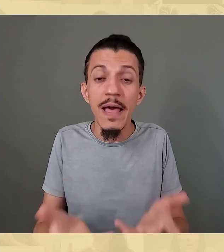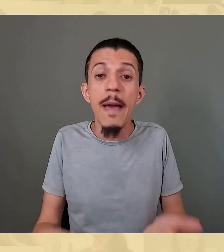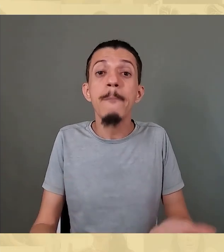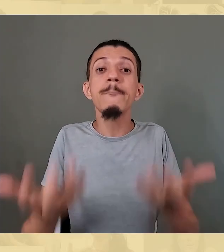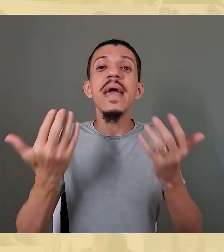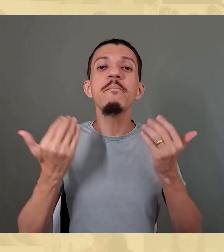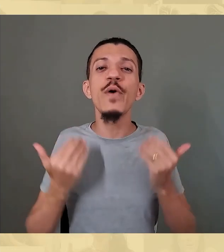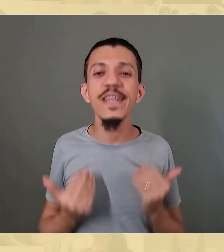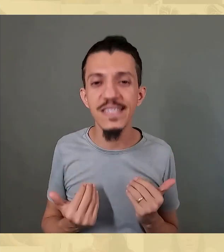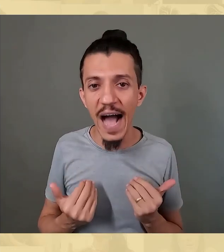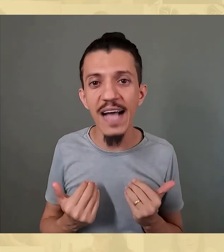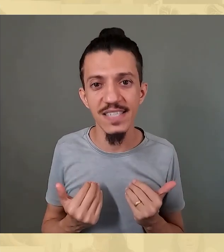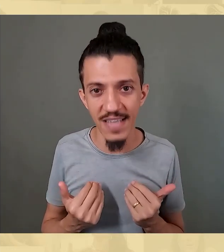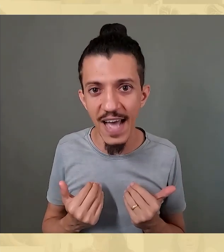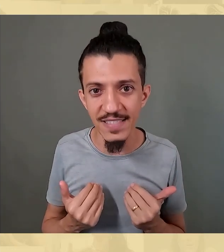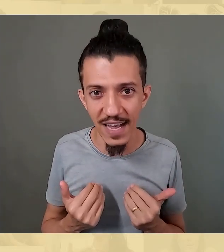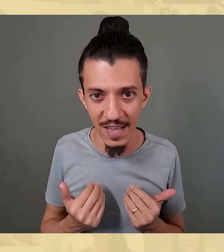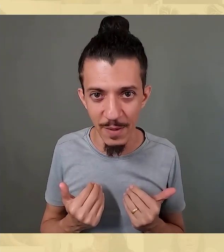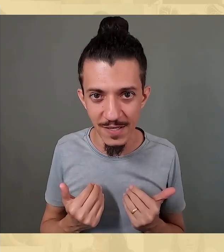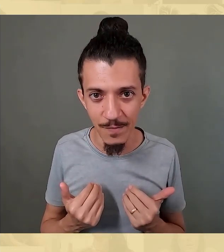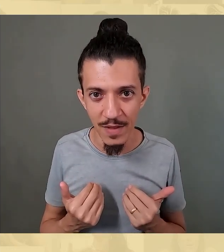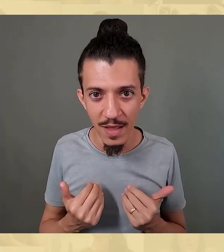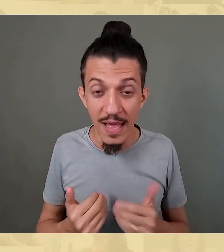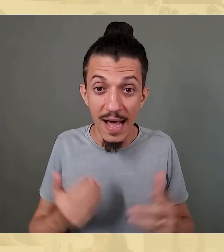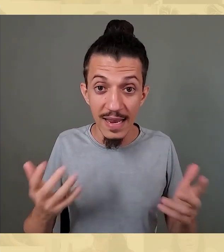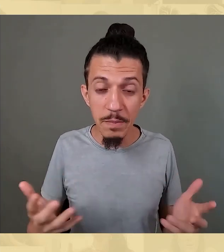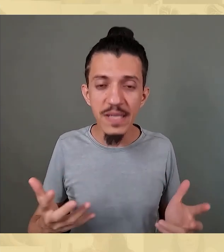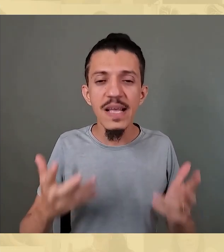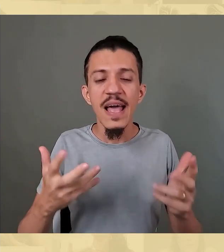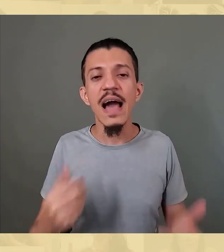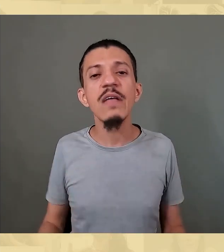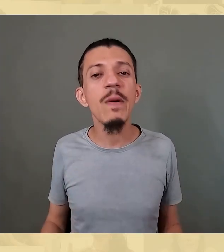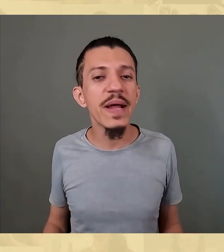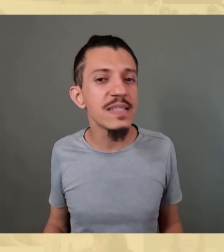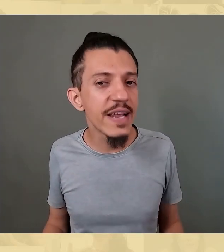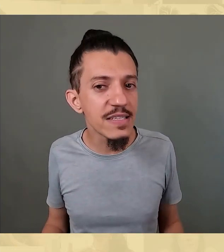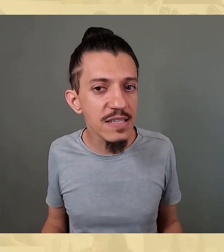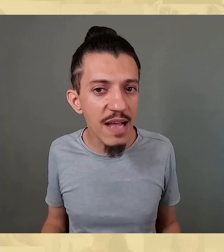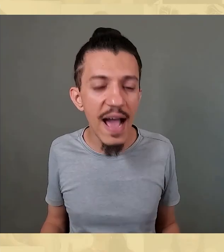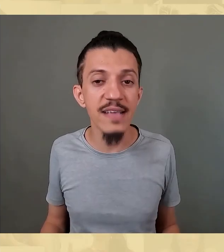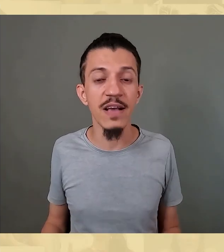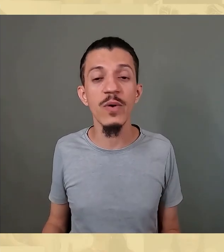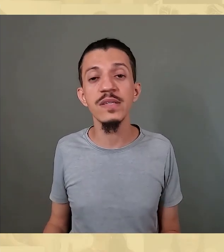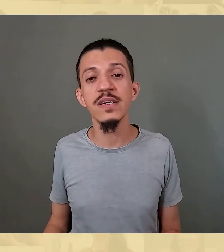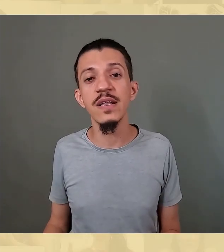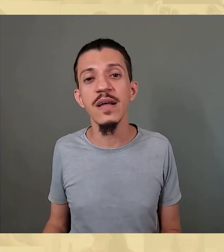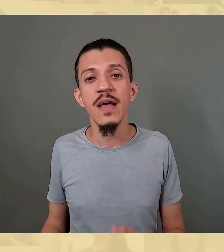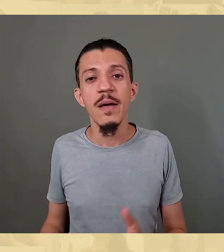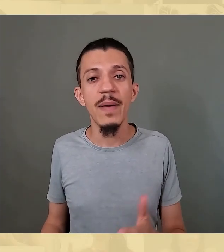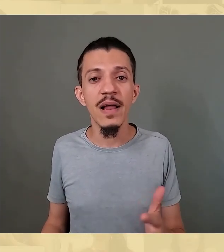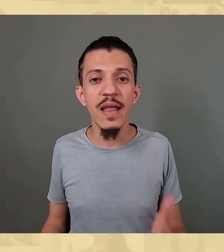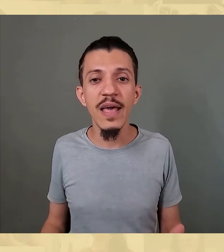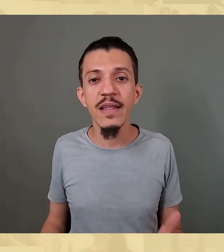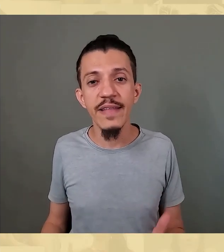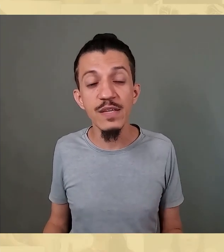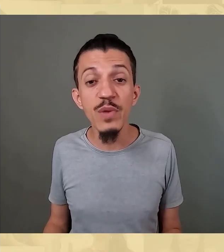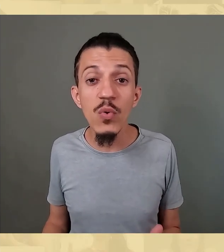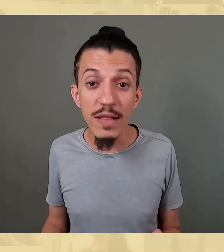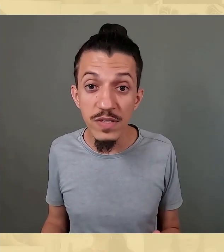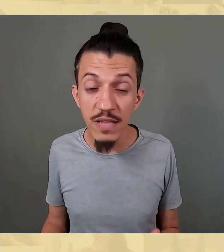você memorizar sinais da Libras? A Libras é a língua brasileira de sinais, reconhecida pela